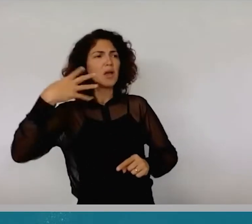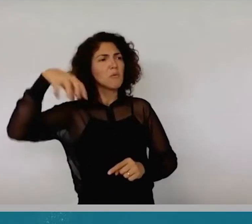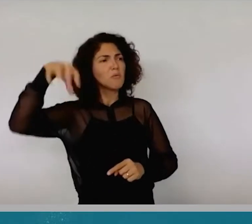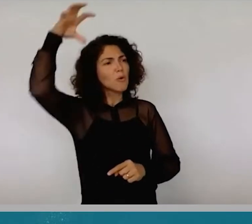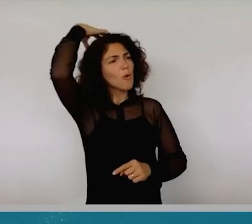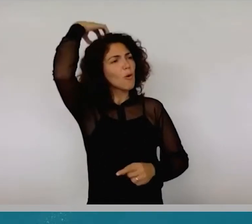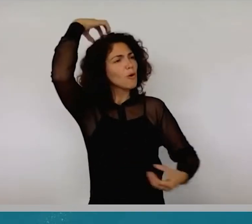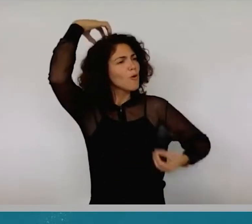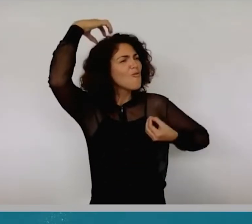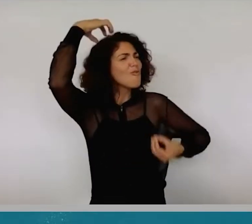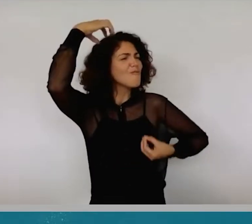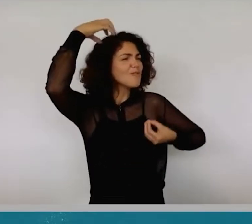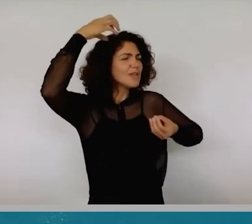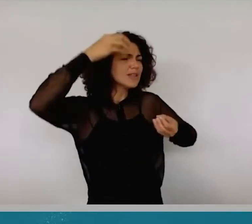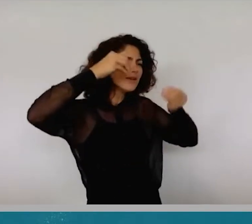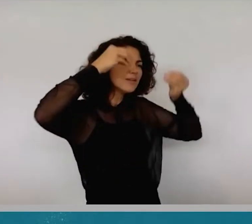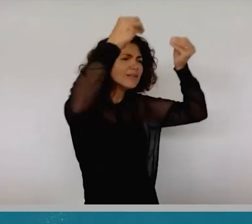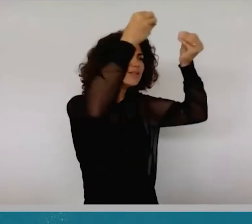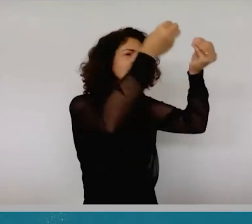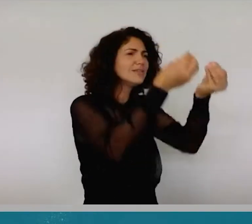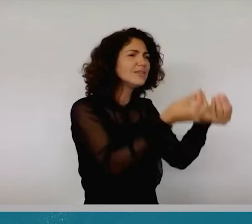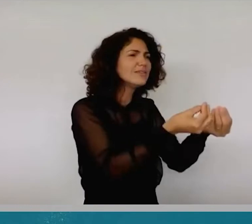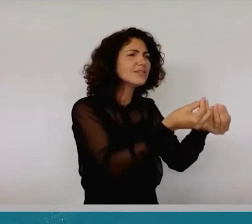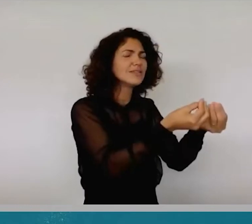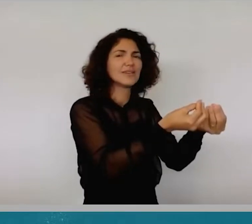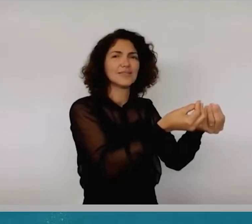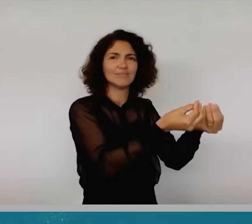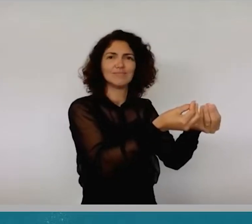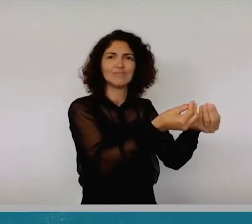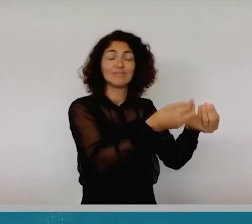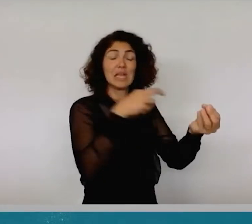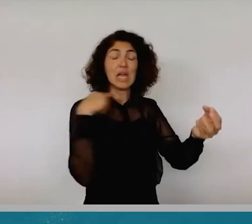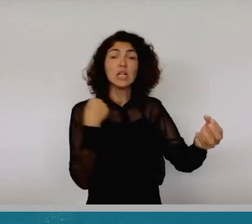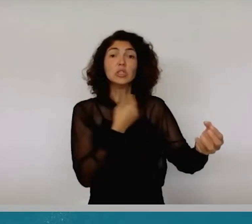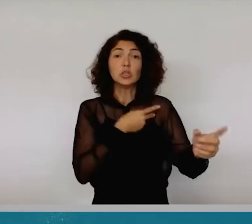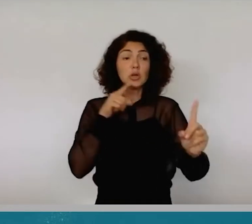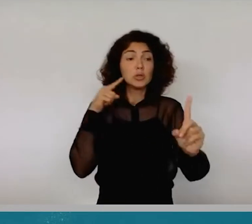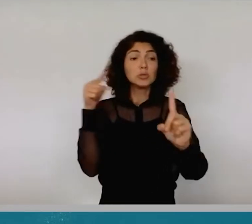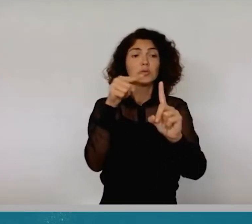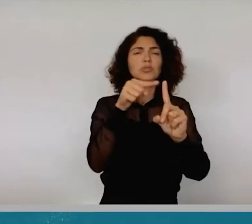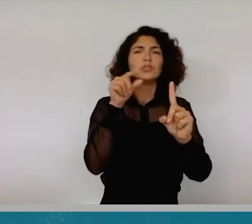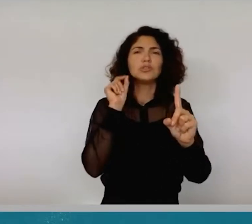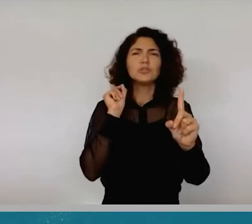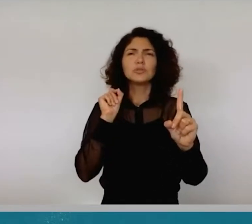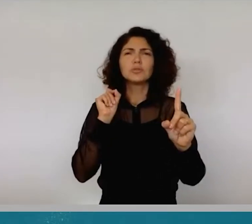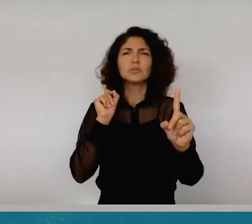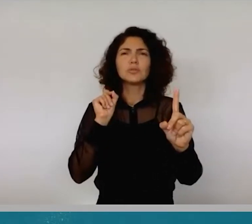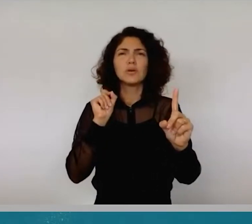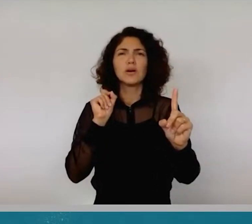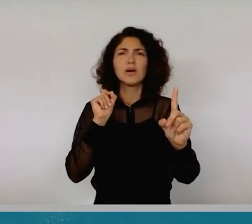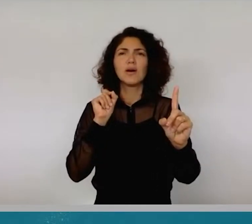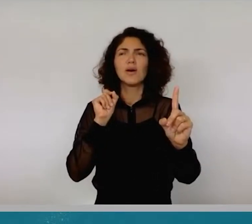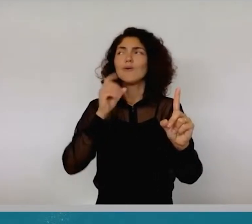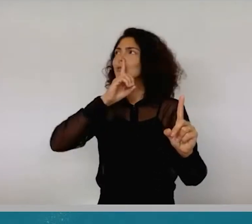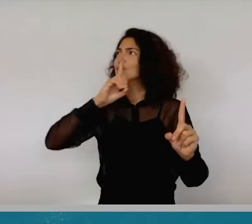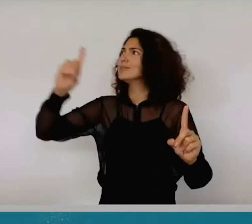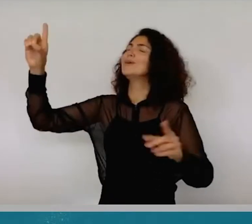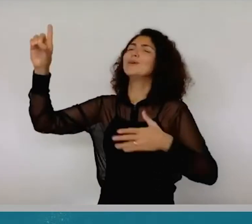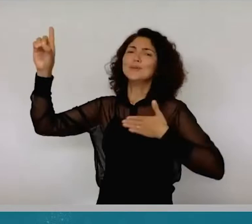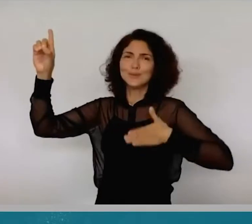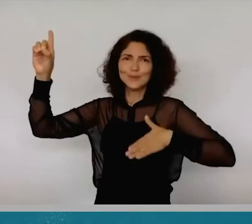vida da igreja é nós sermos aprovados naquele dia diante do Senhor.